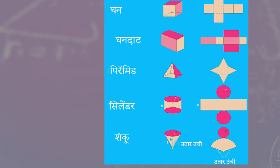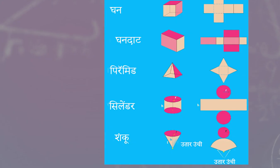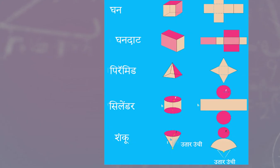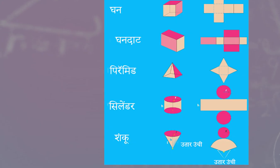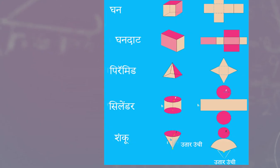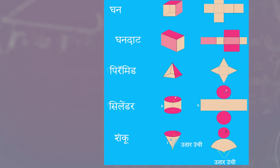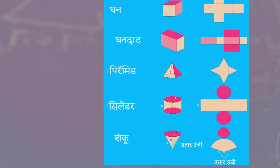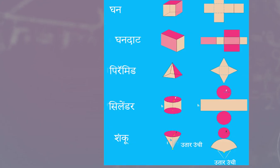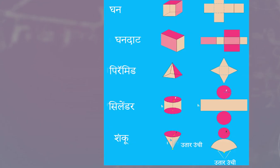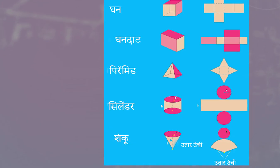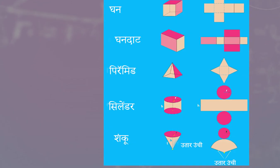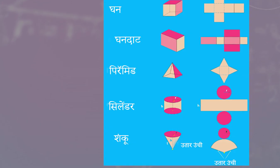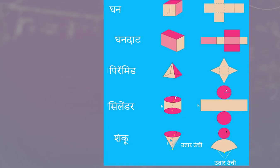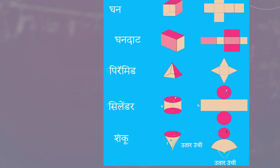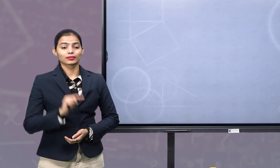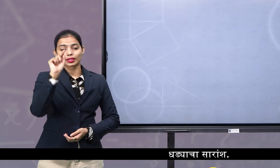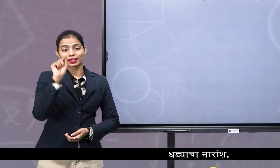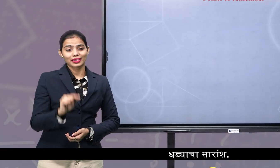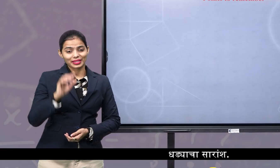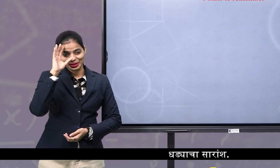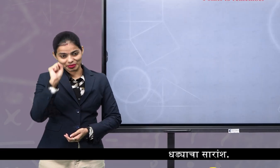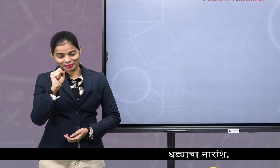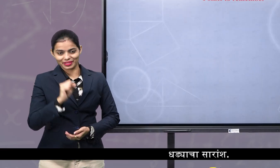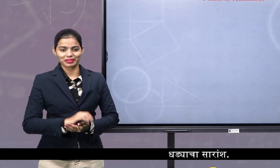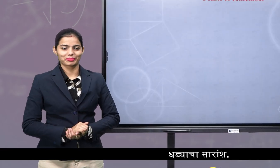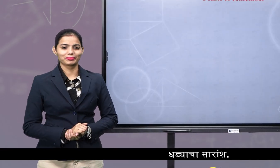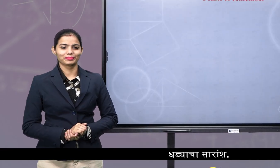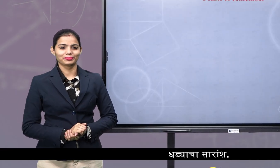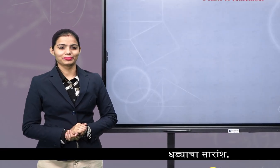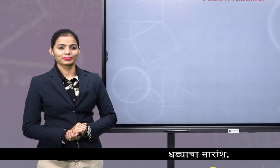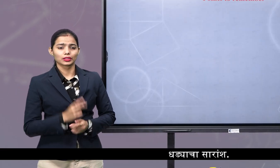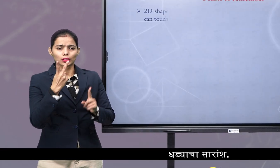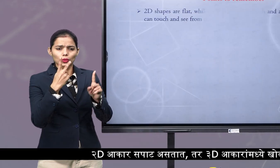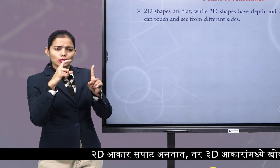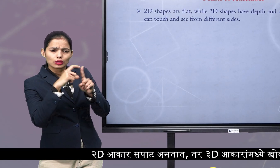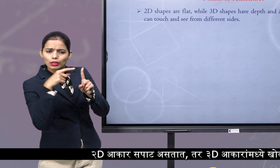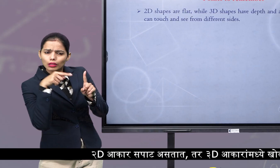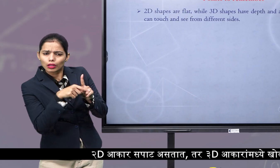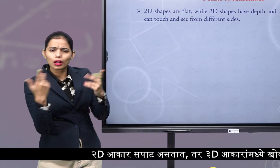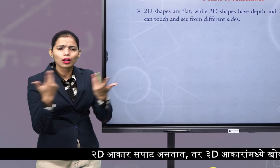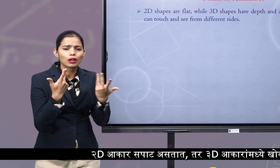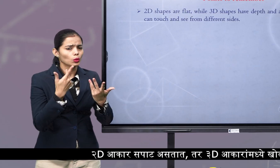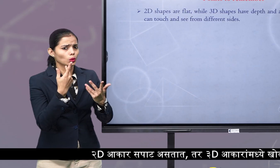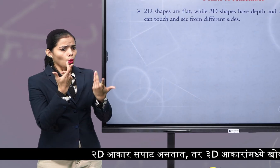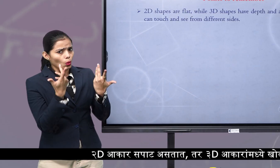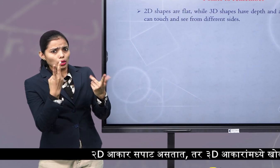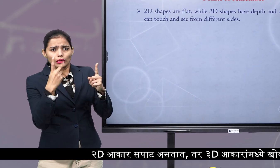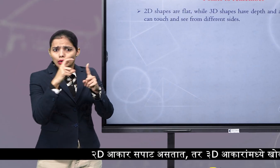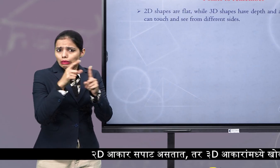धड्याचा सारांश. 2D आकार सपाट असतात तर 3D